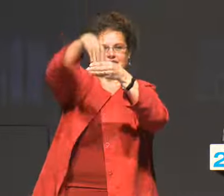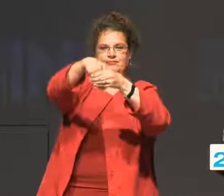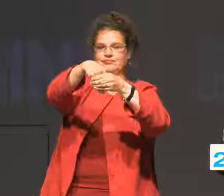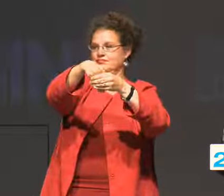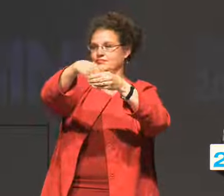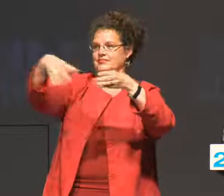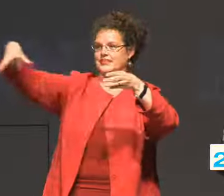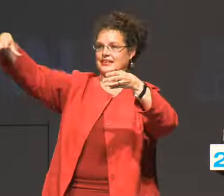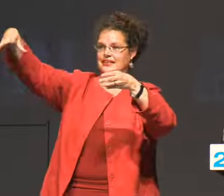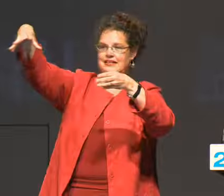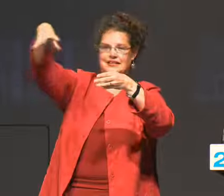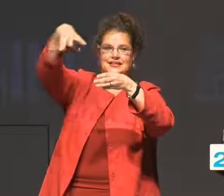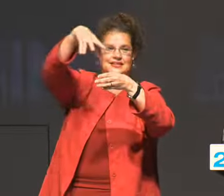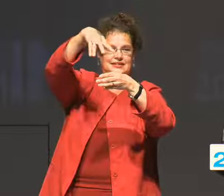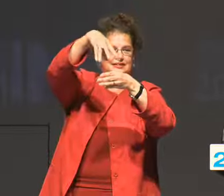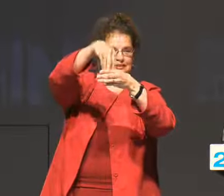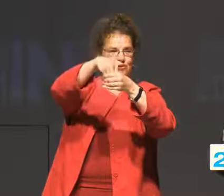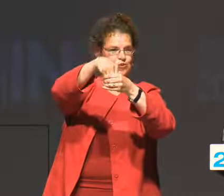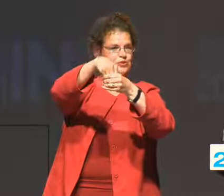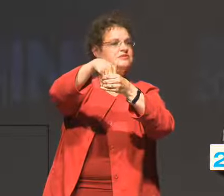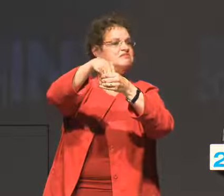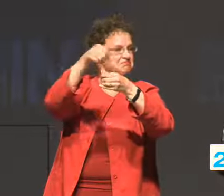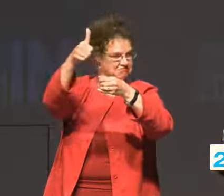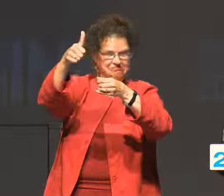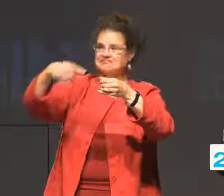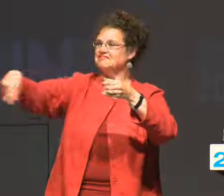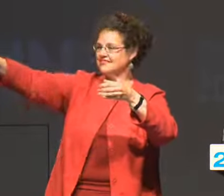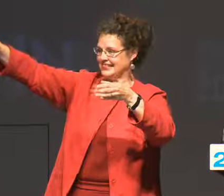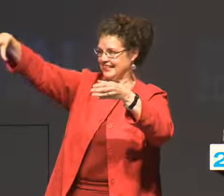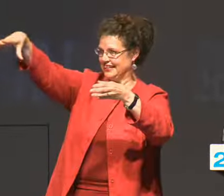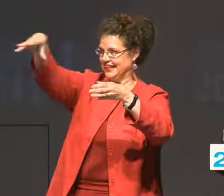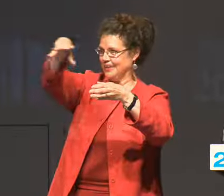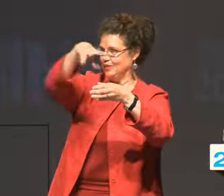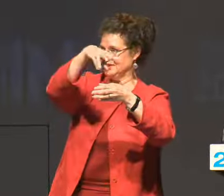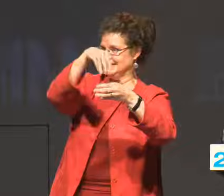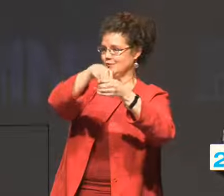Und diese Hand wird in die andere hineingeführt. Inklusion.